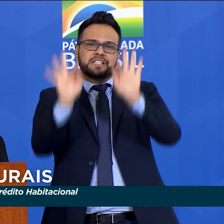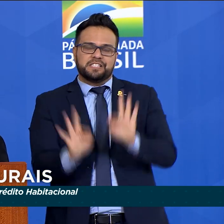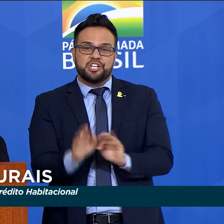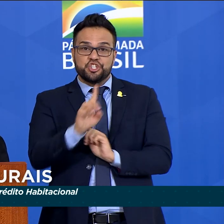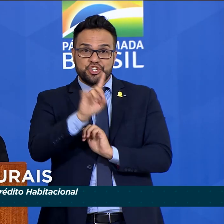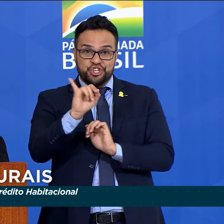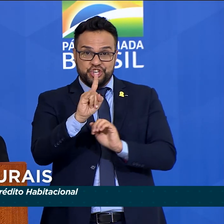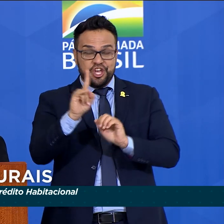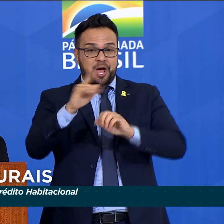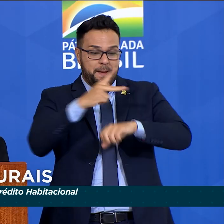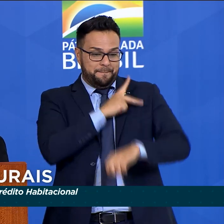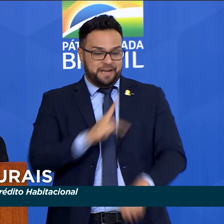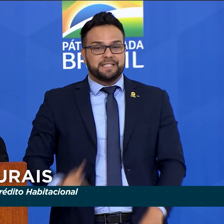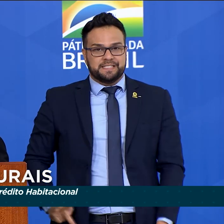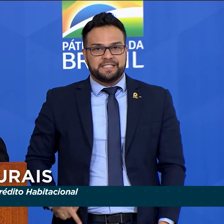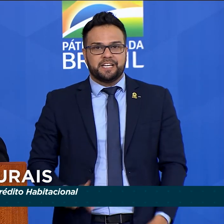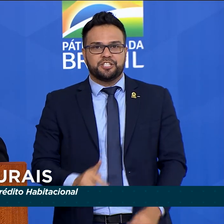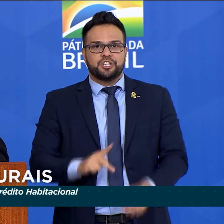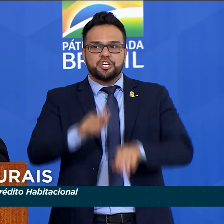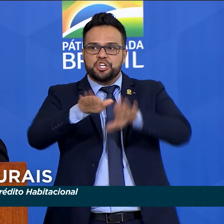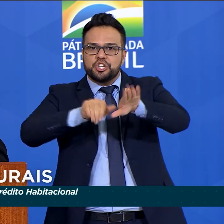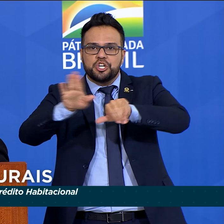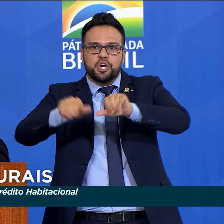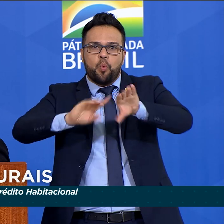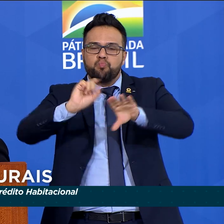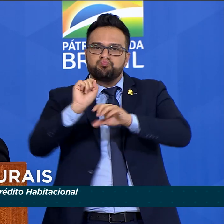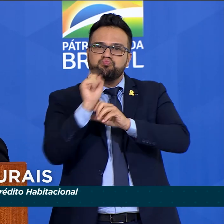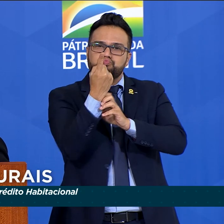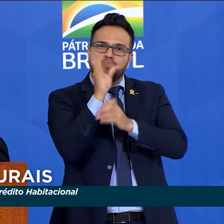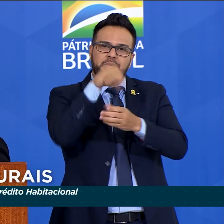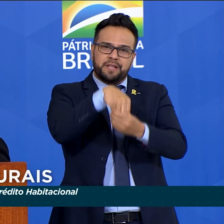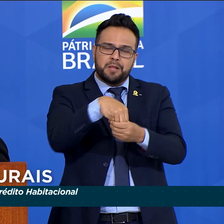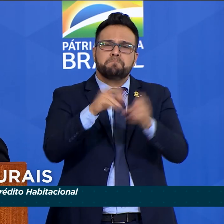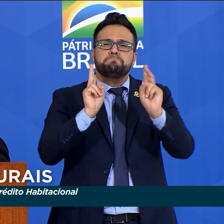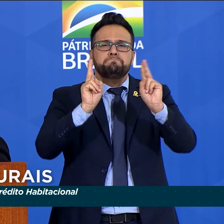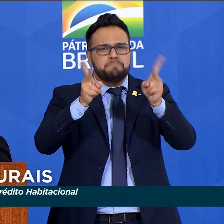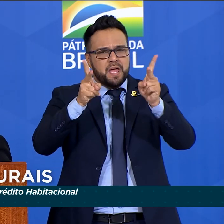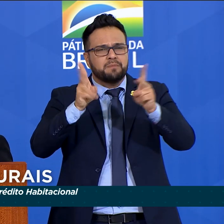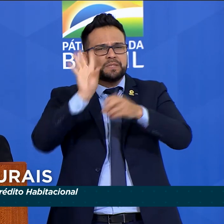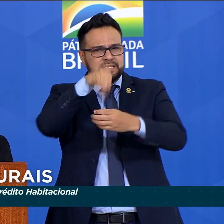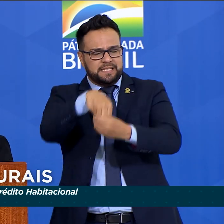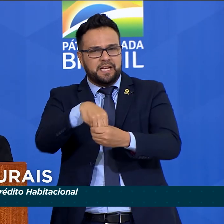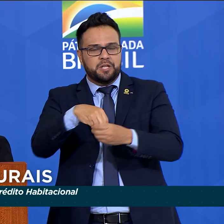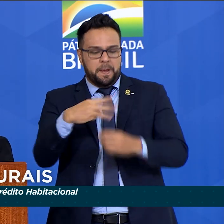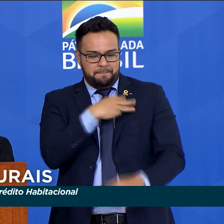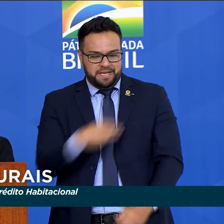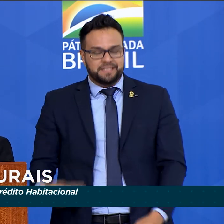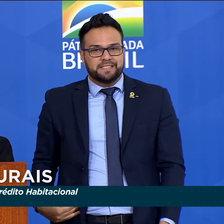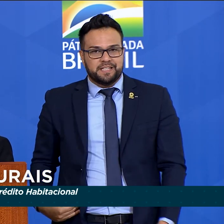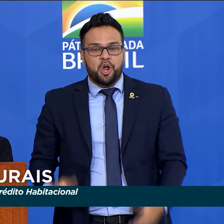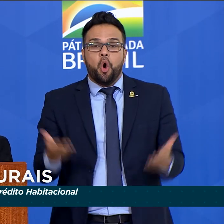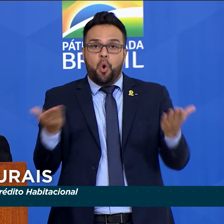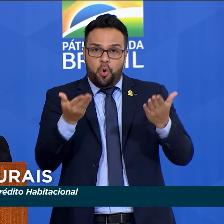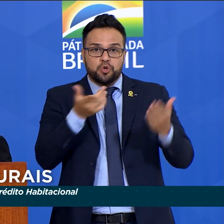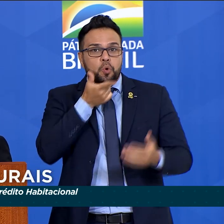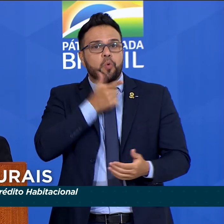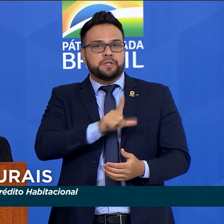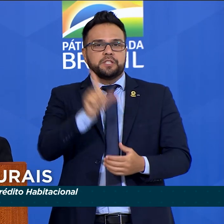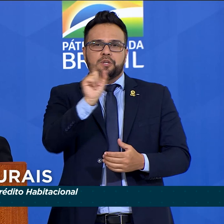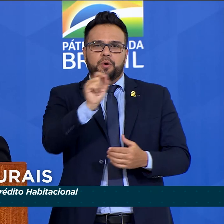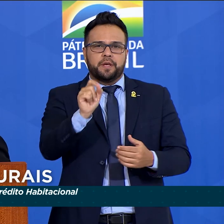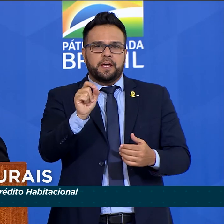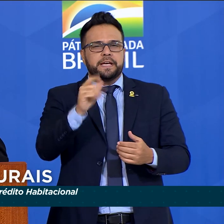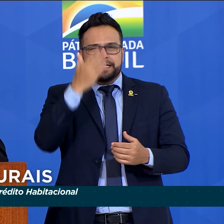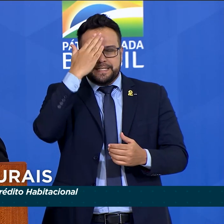presidente juntou todas as agriculturas num só ministério, presidente. O senhor foi iluminado, porque hoje nós conseguimos ter uma